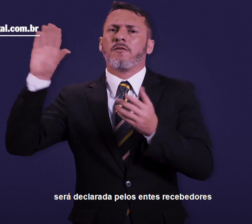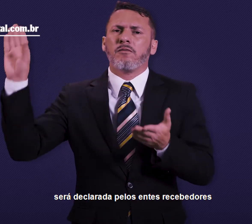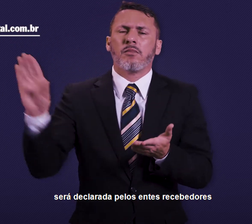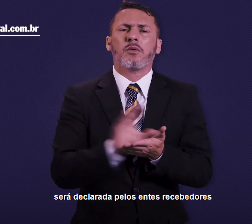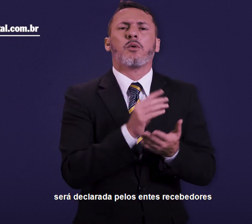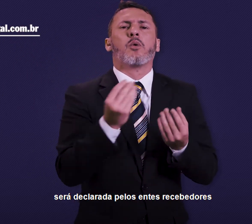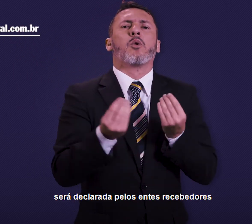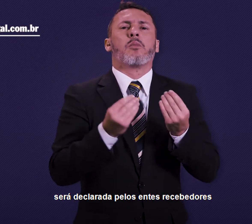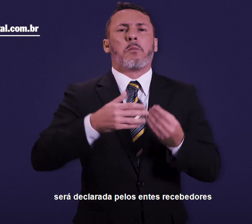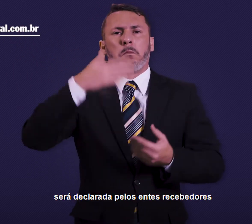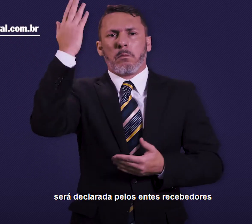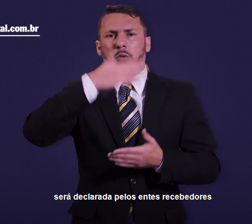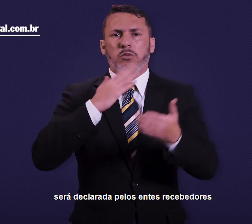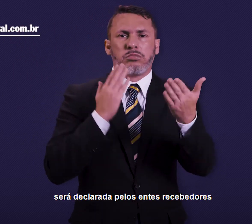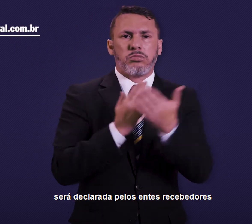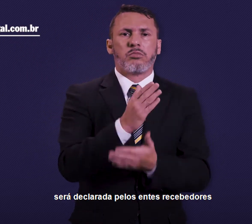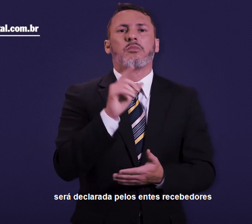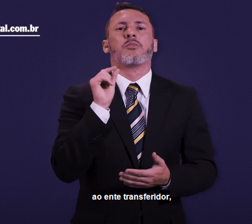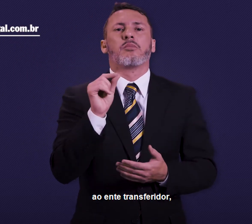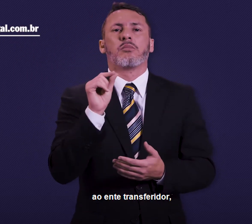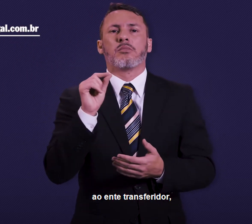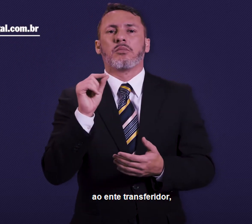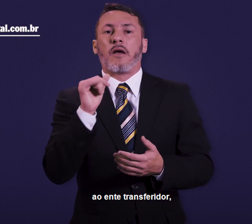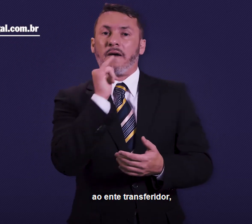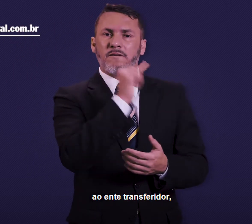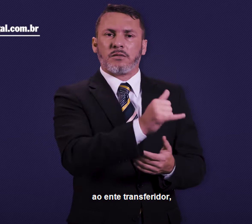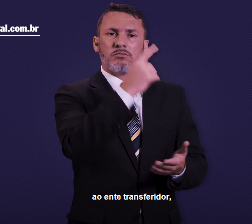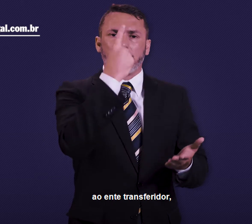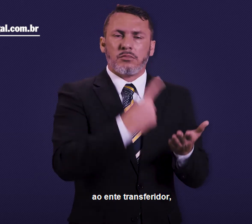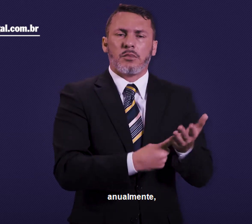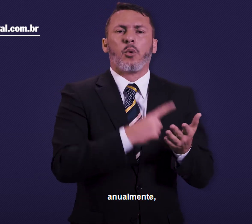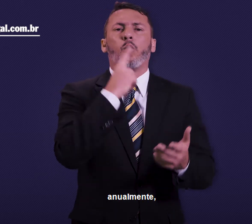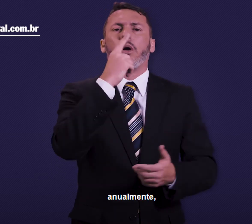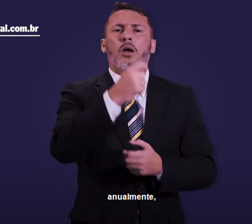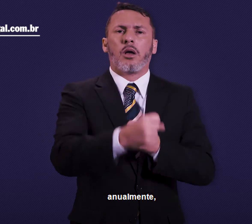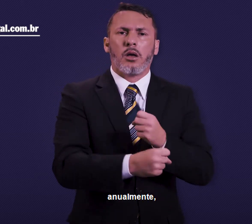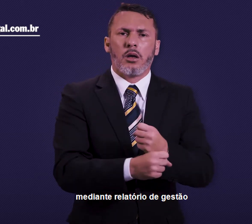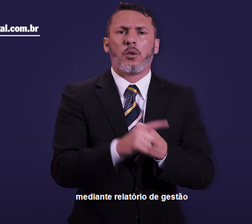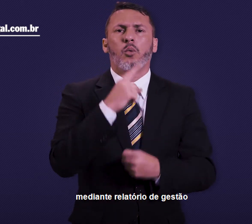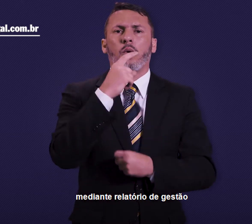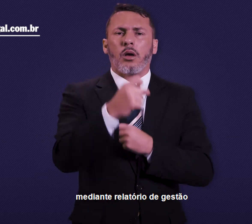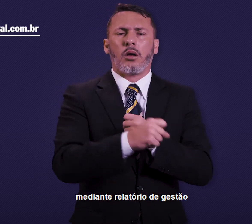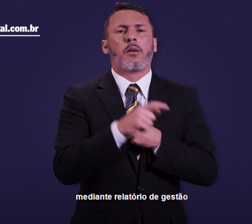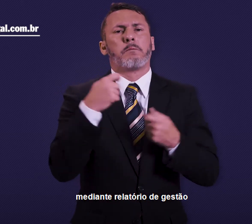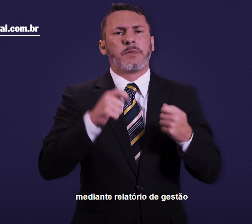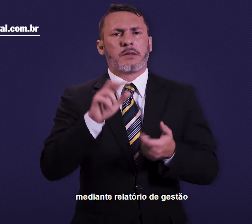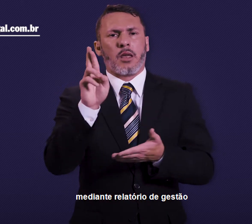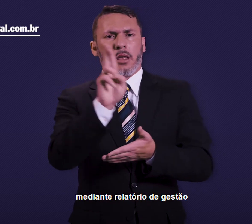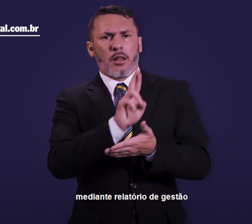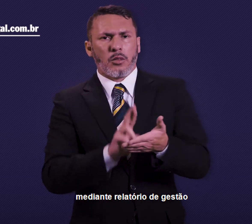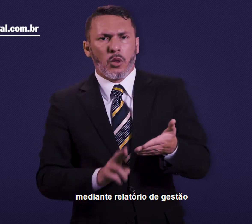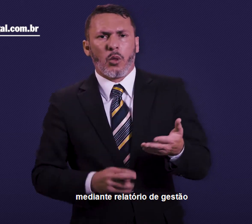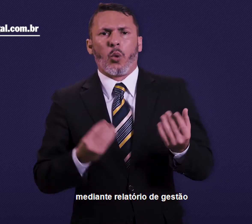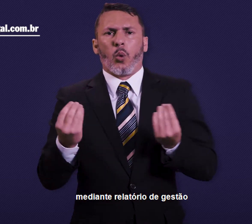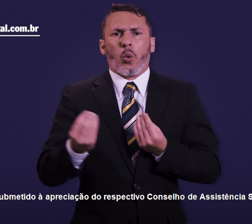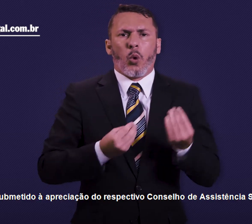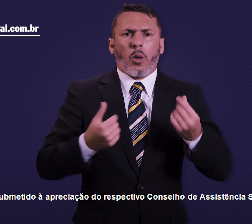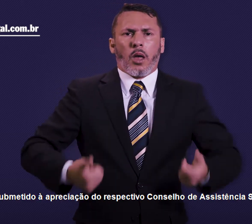será declarada pelos entes recebedores ao ente transferidor anualmente mediante relatório de gestão submetido